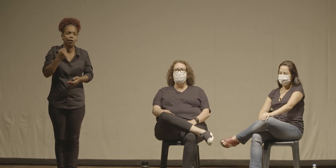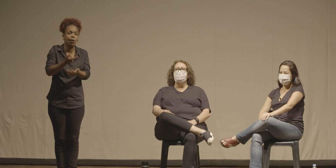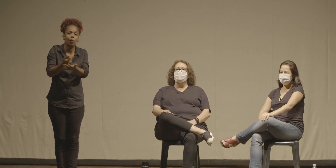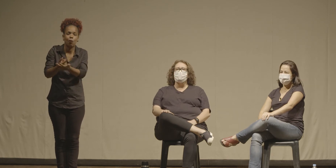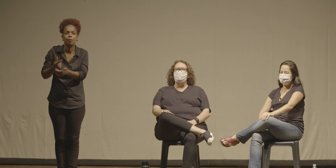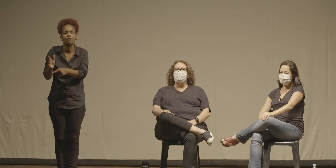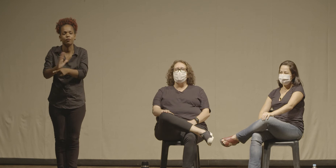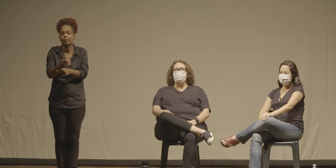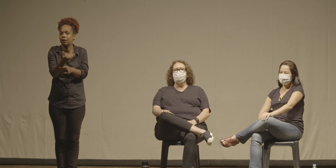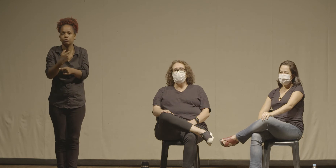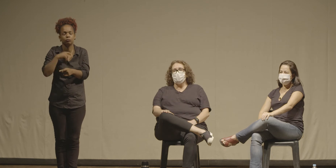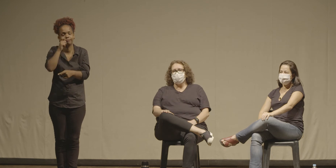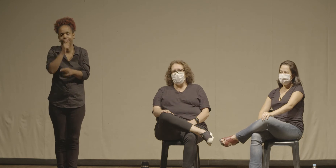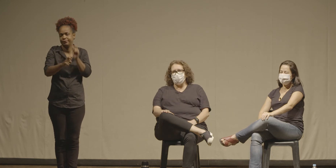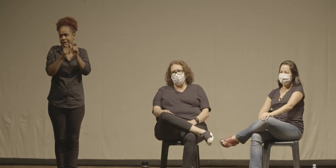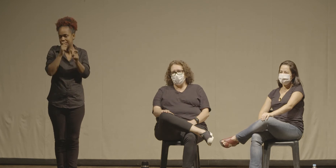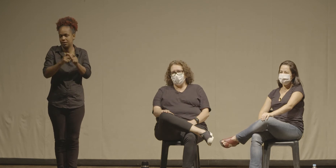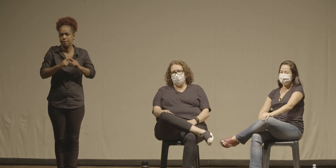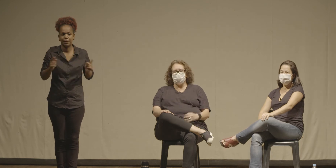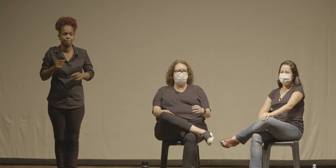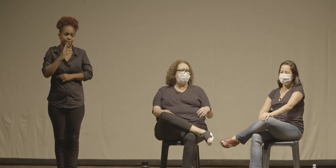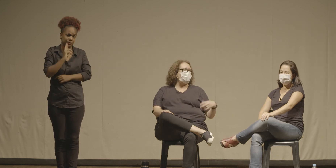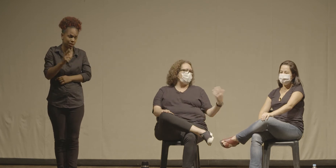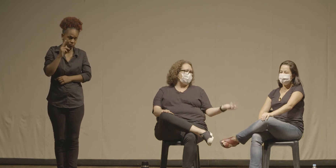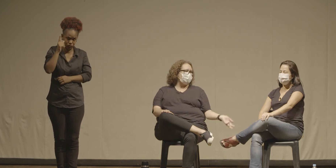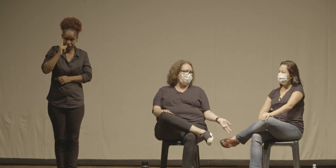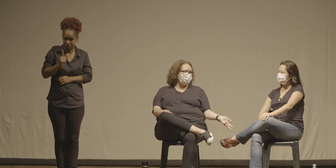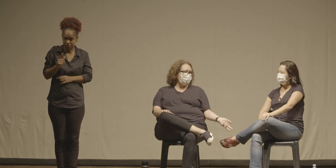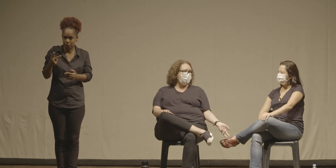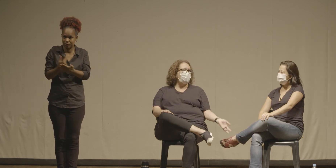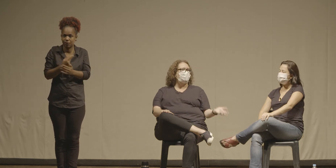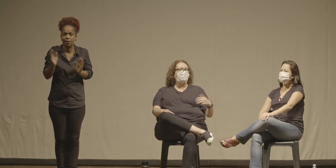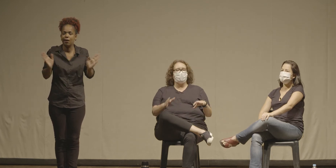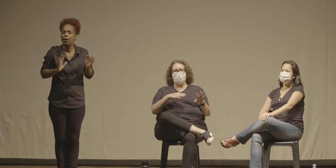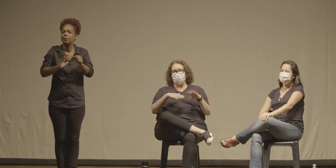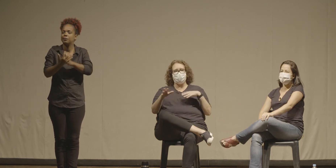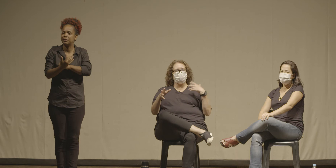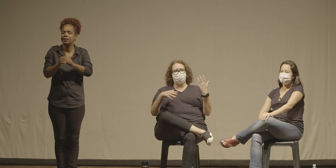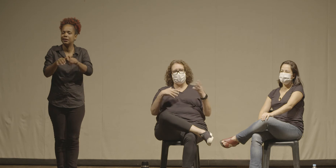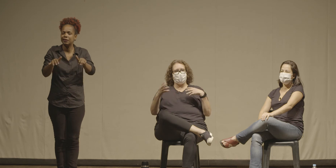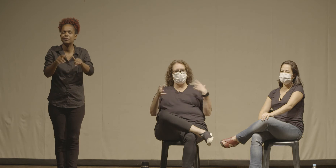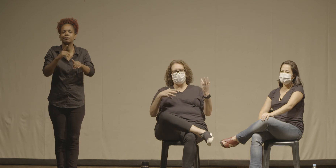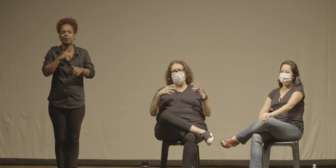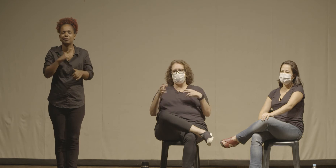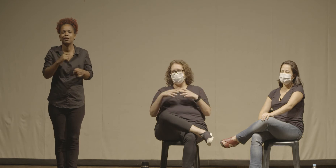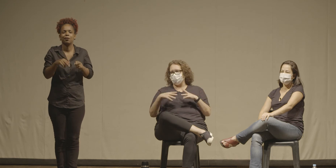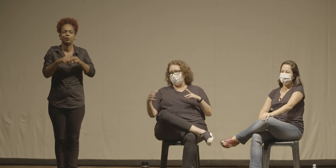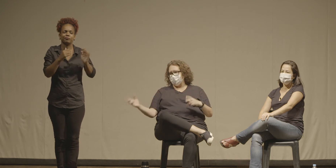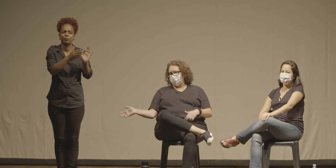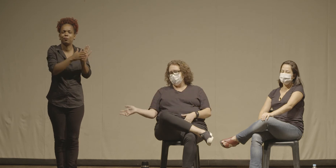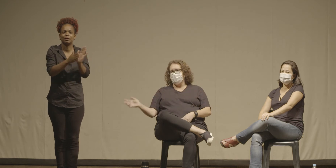filme. E aí a gente não sabe responder se foi porque aconteceu a pandemia que essas